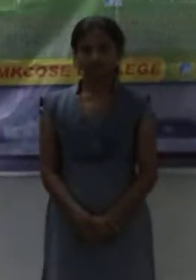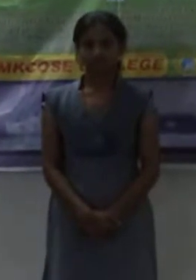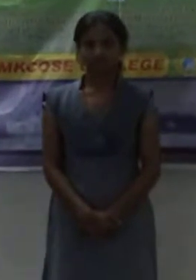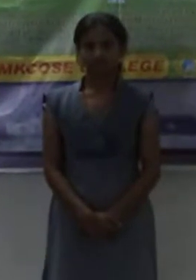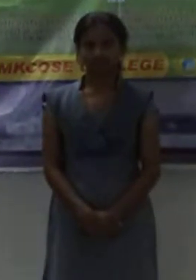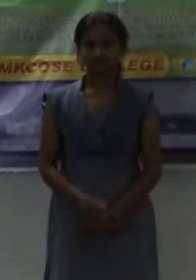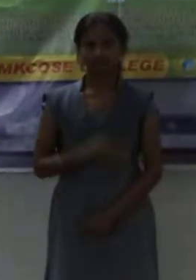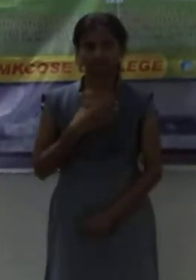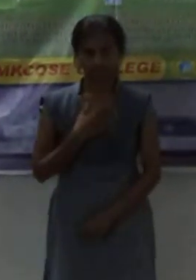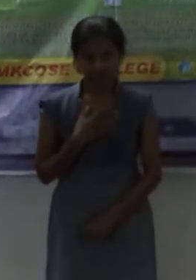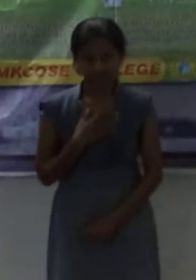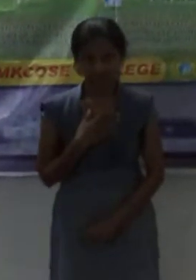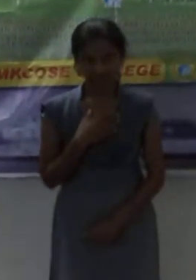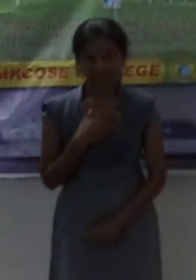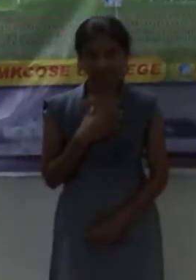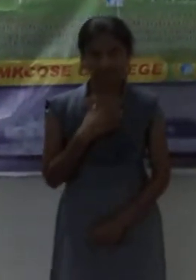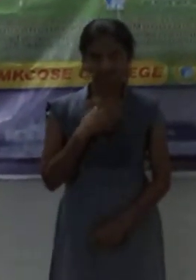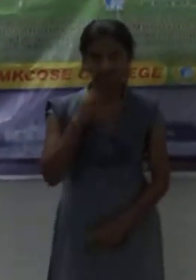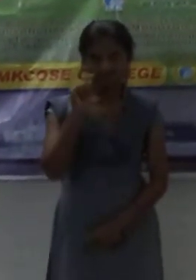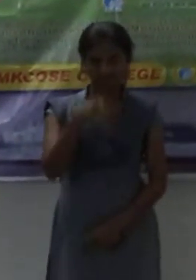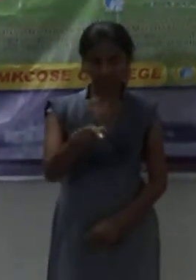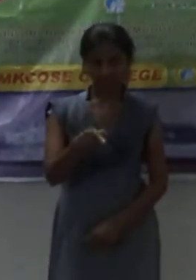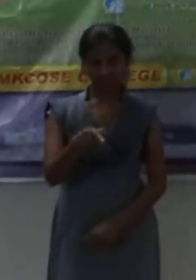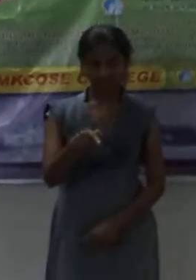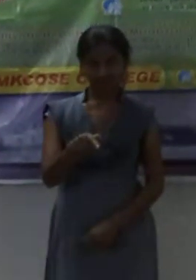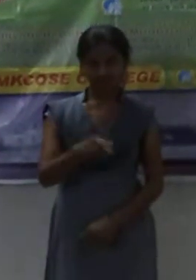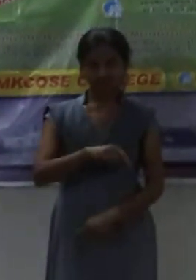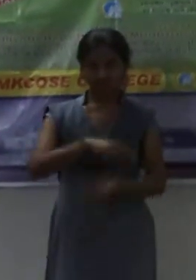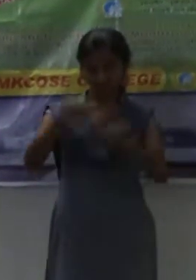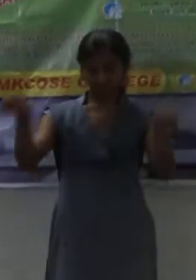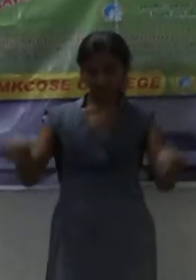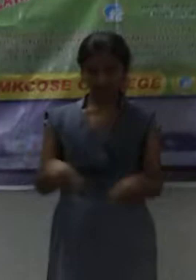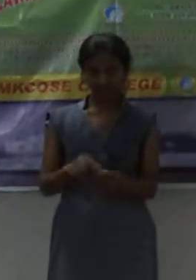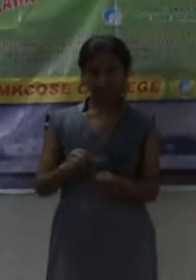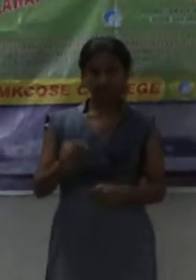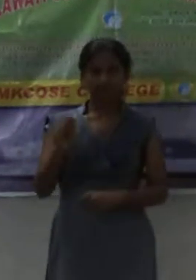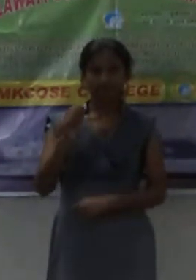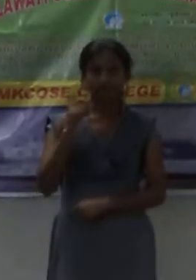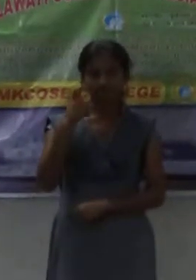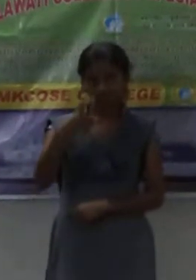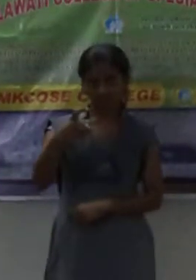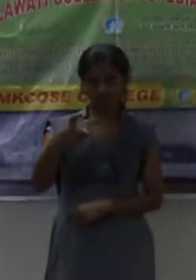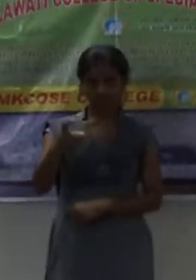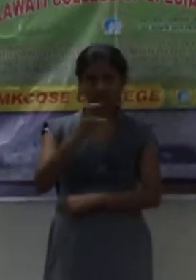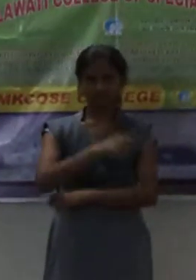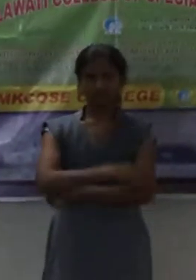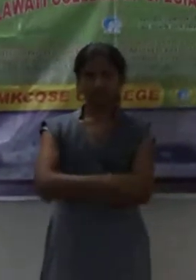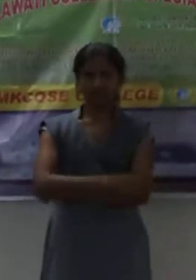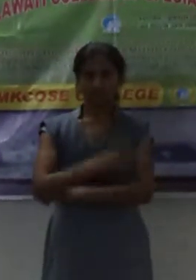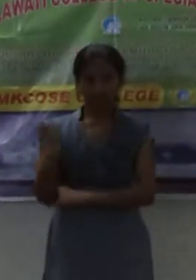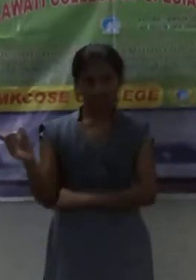हम आप सबको दिनों के